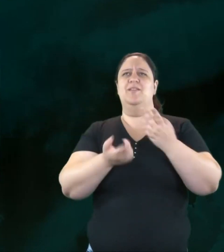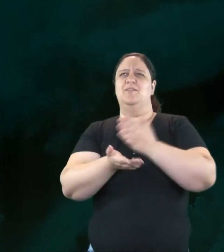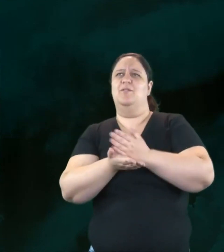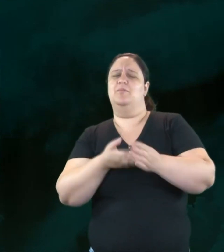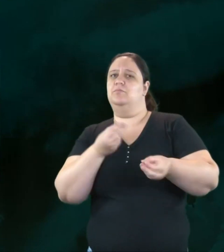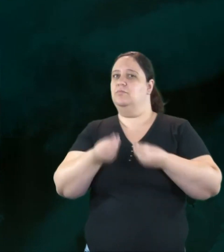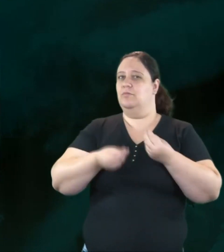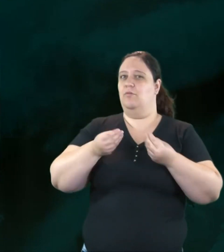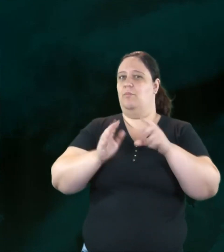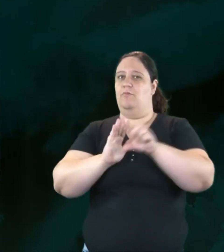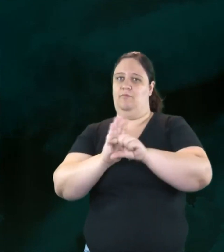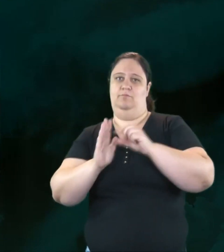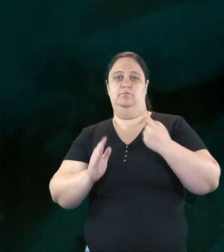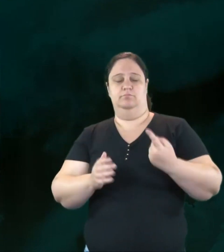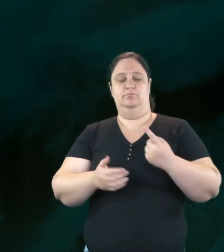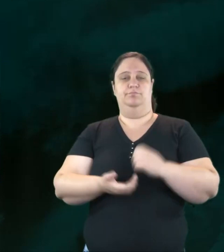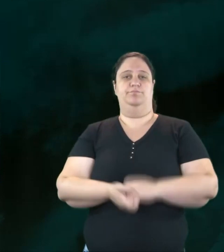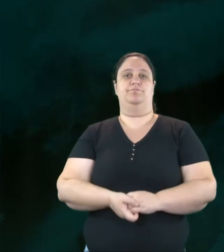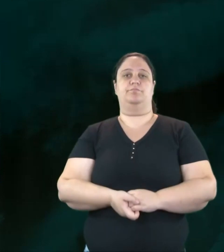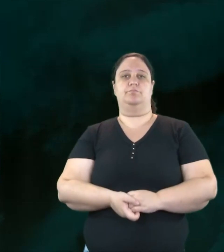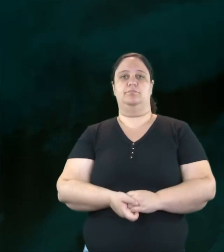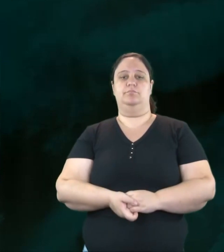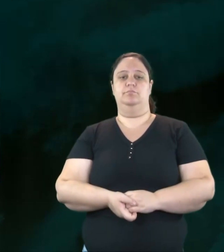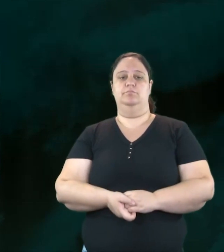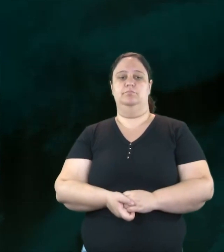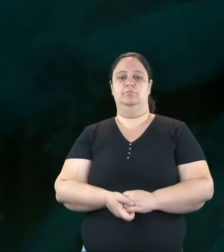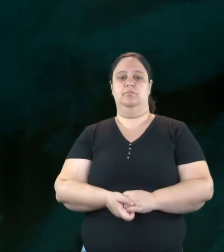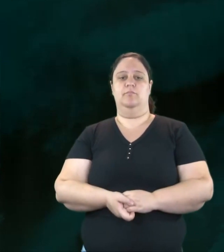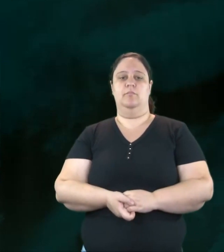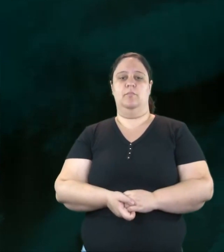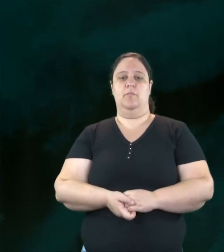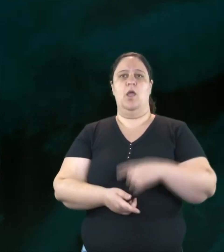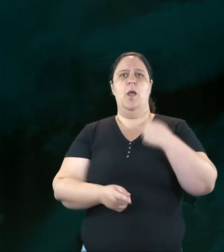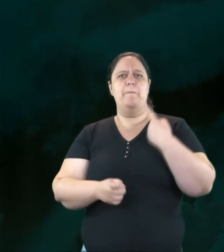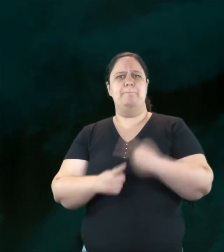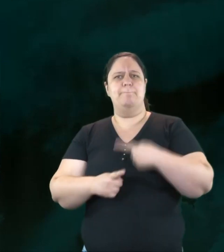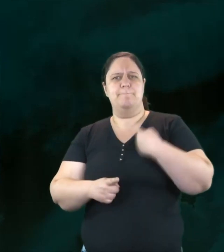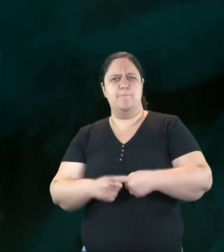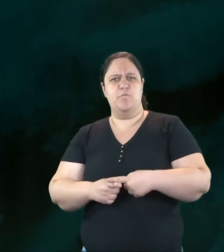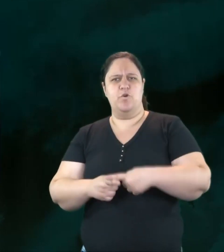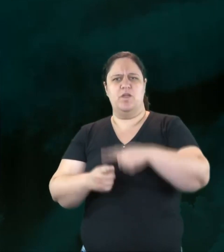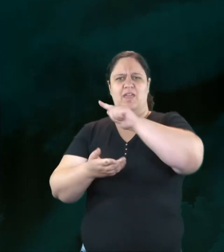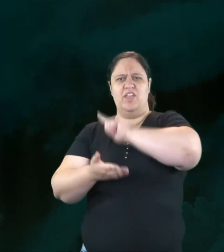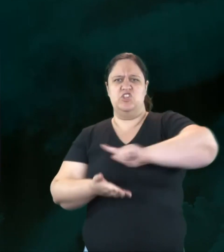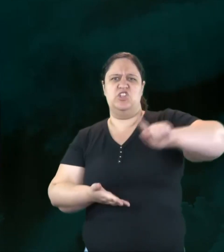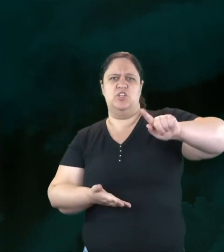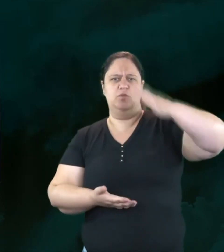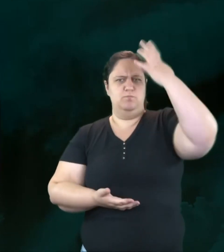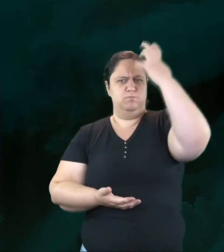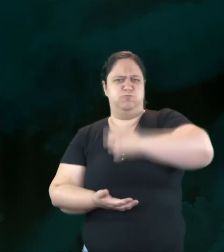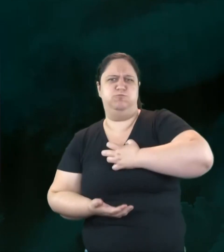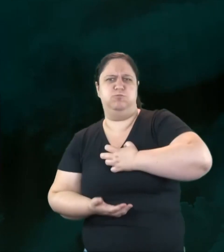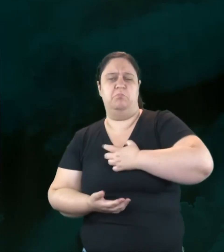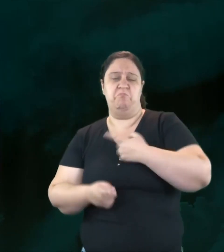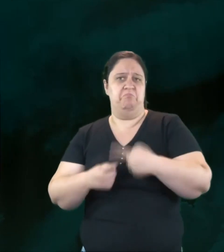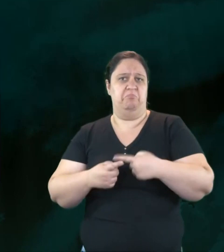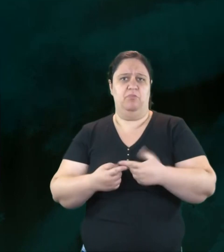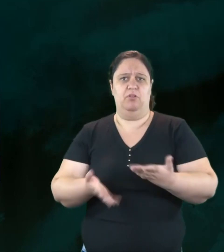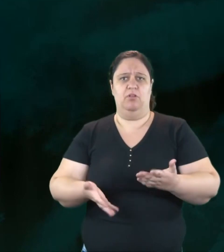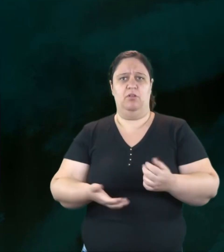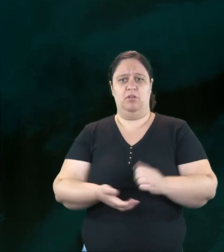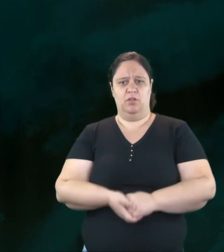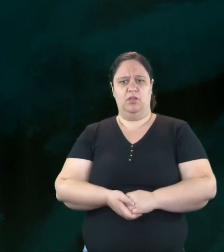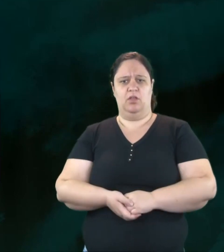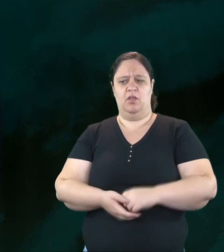versículo 1. Por que se enfurecem os gentios? Por que as nações,